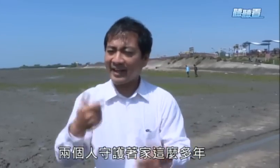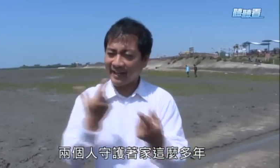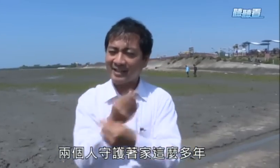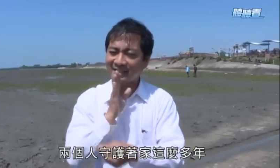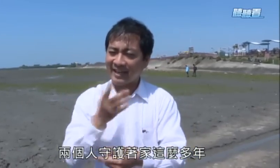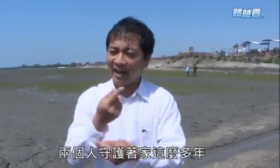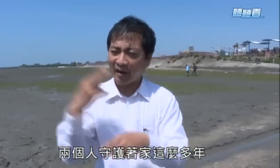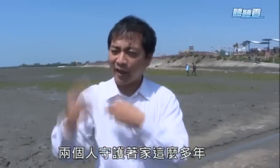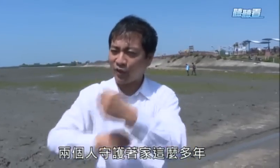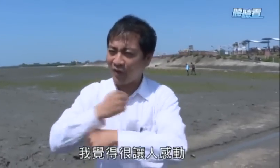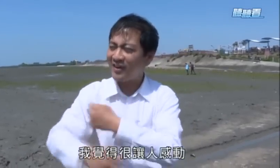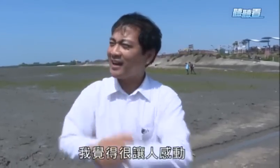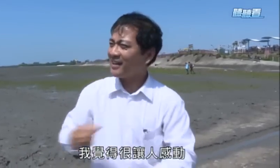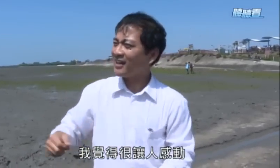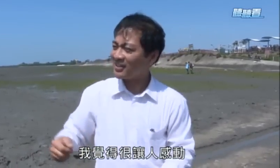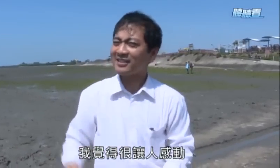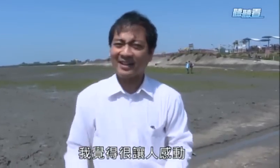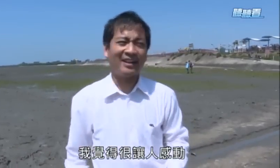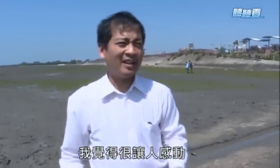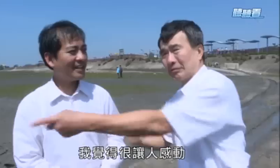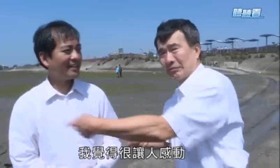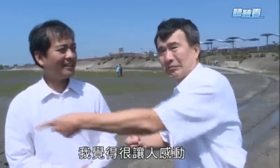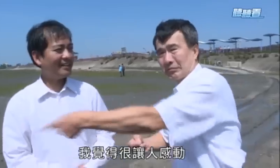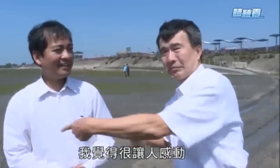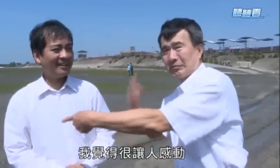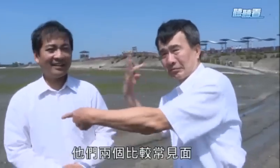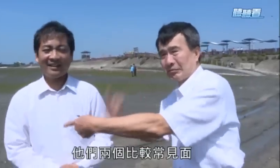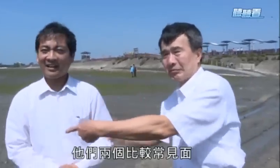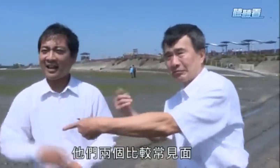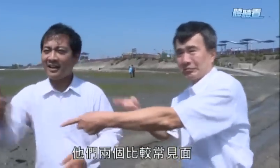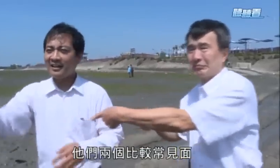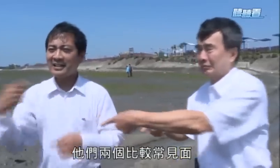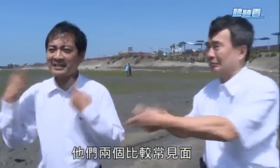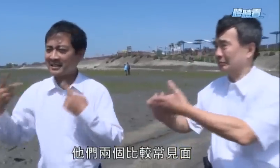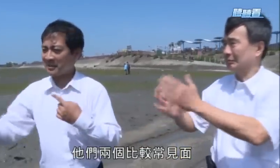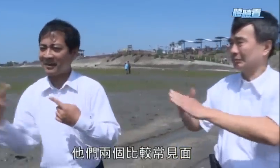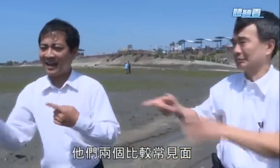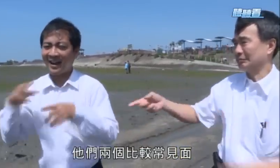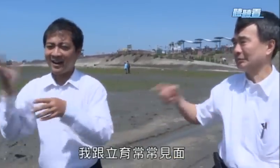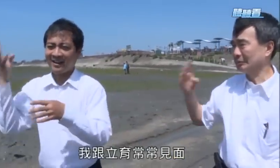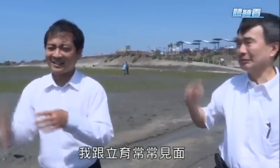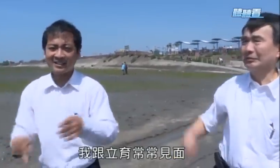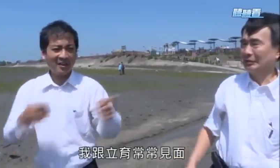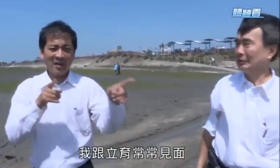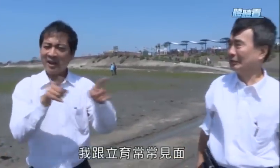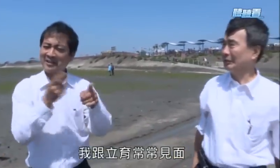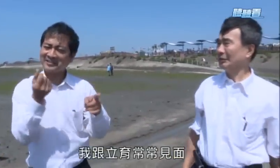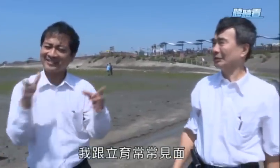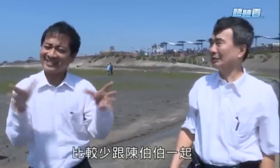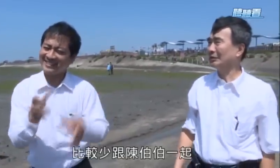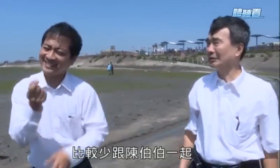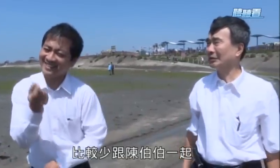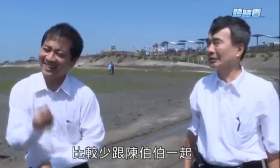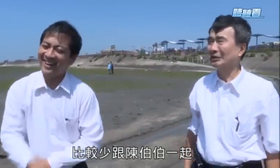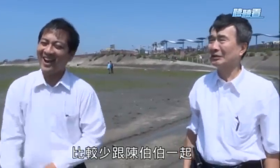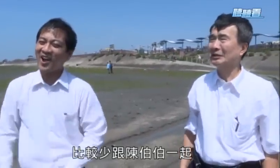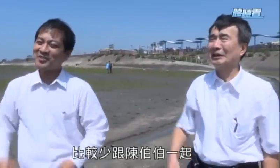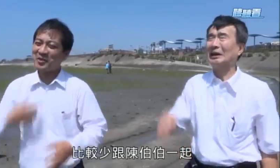年呢、啊，我觉得很让人感动。哎，他们两个比较常见面，我跟丽玉常常见面，比较少跟陈伯伯一